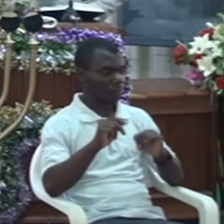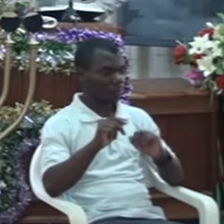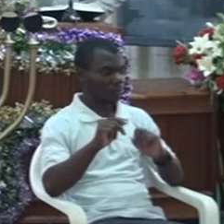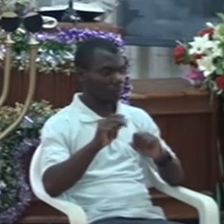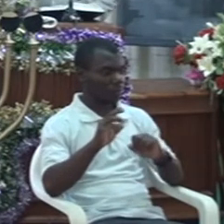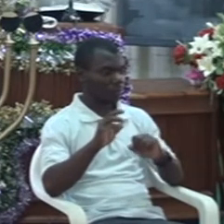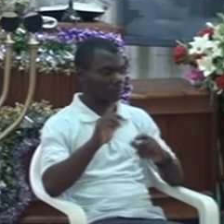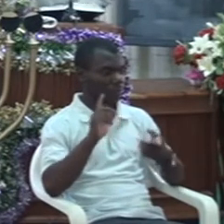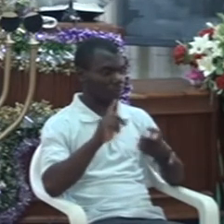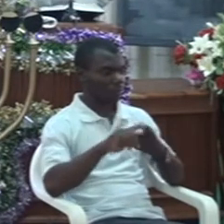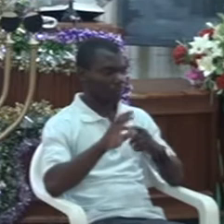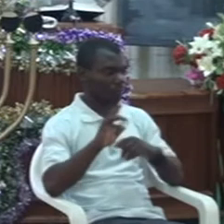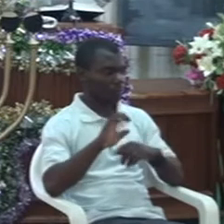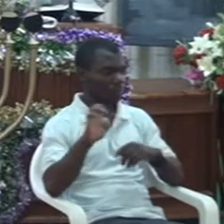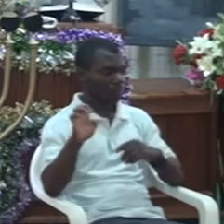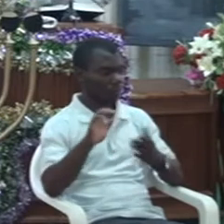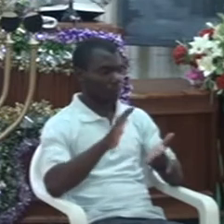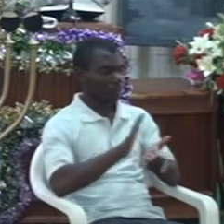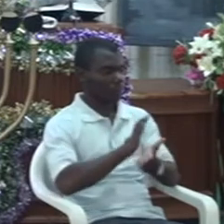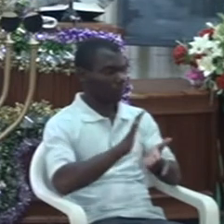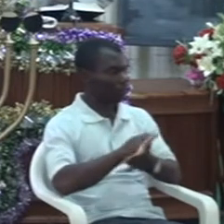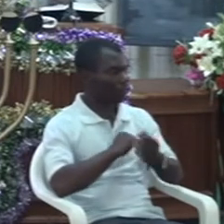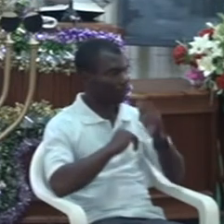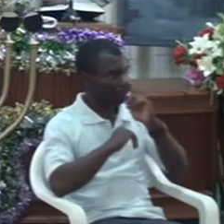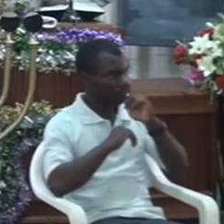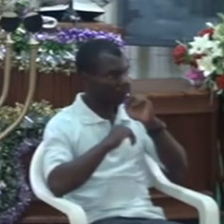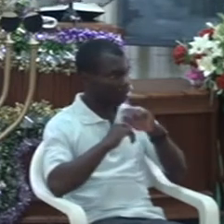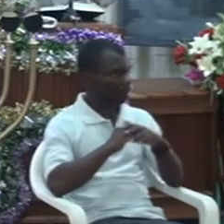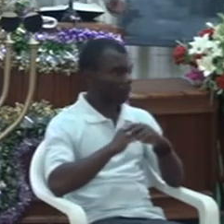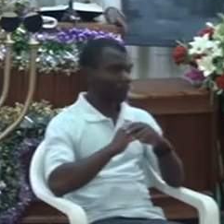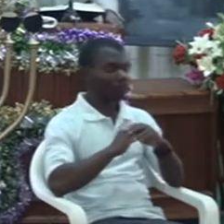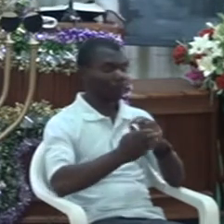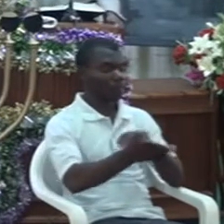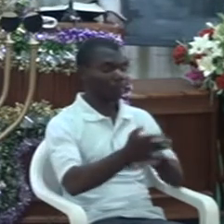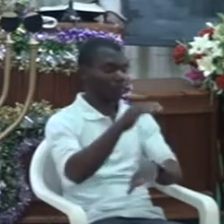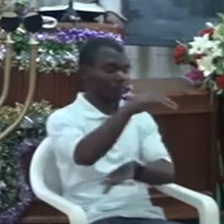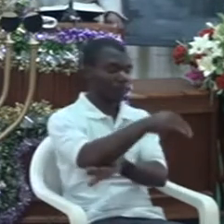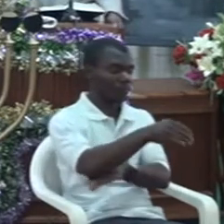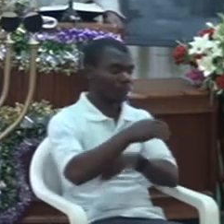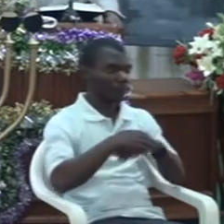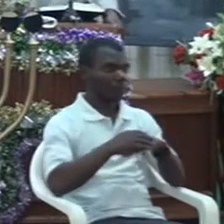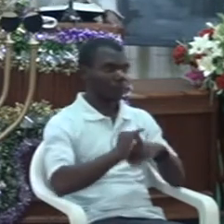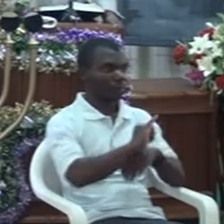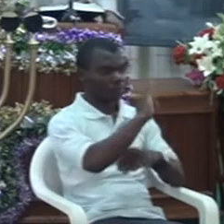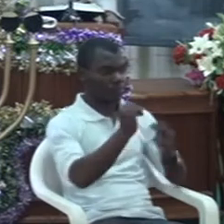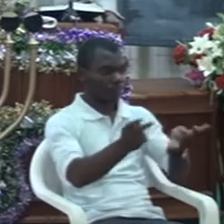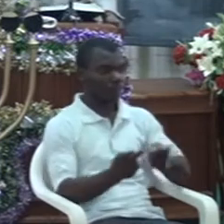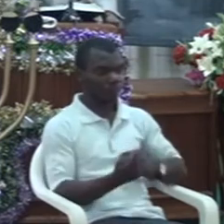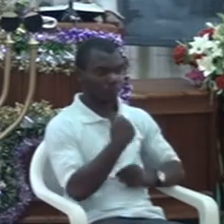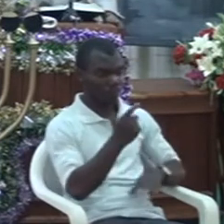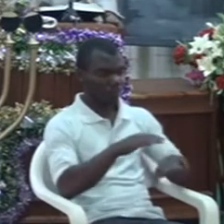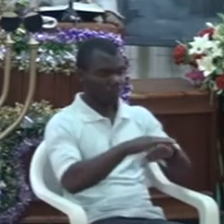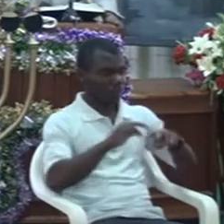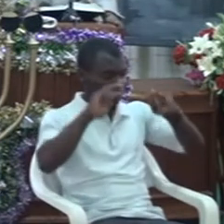du sixième paragraphe. Paragraphe 6. Ce soir, Johnny, je vais parler sur